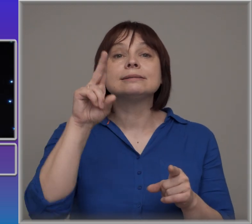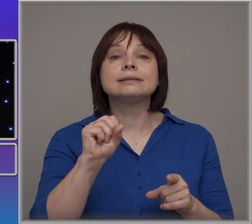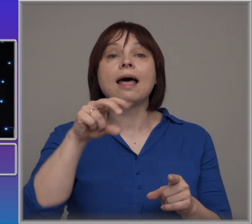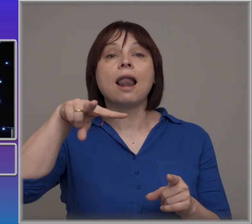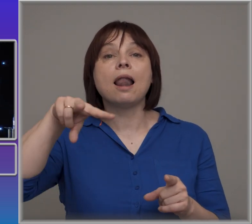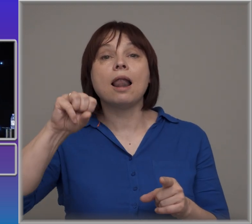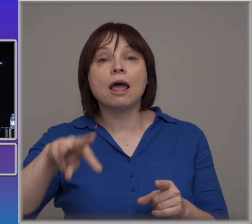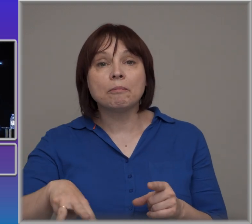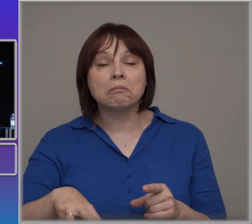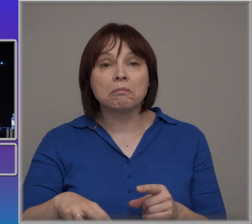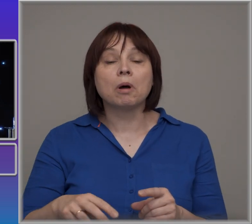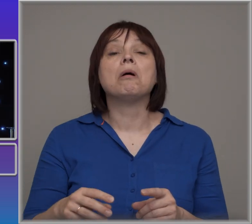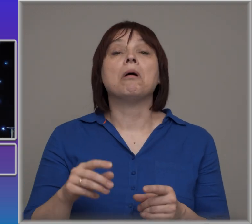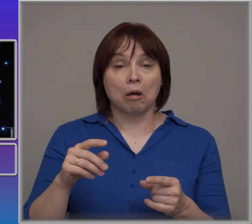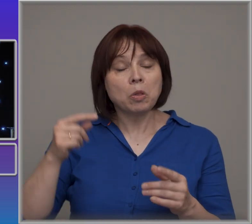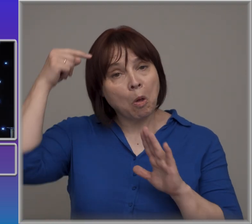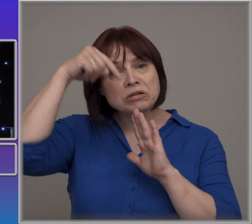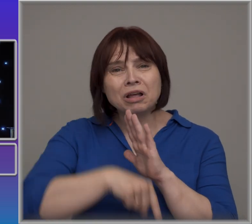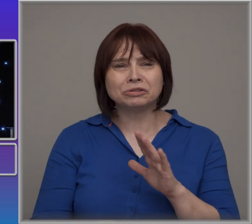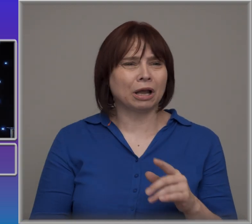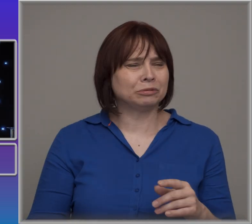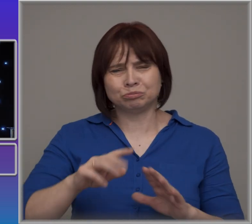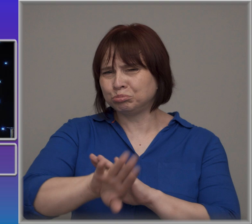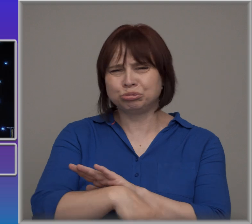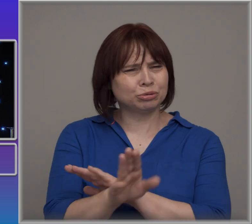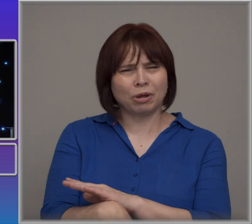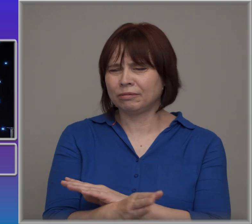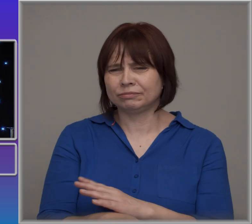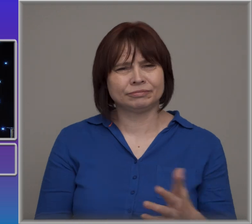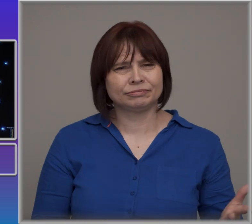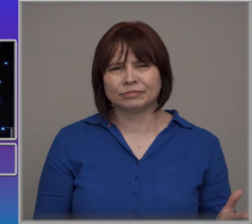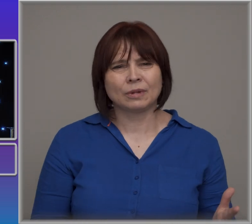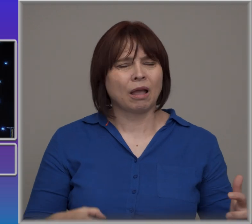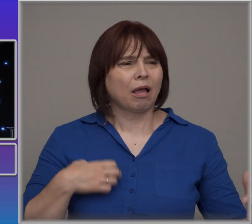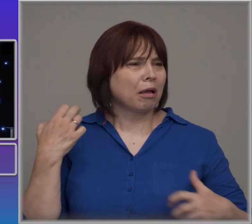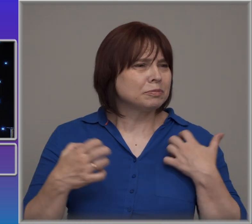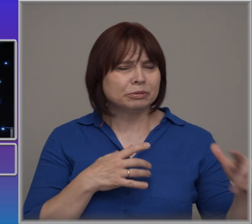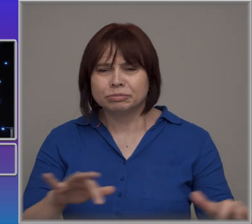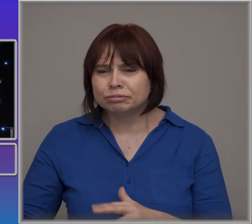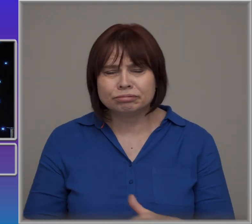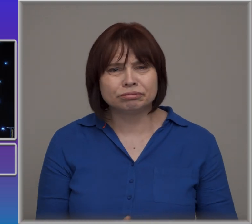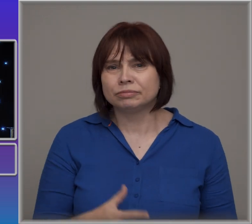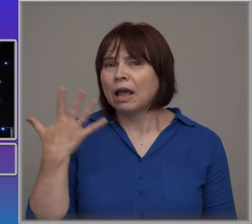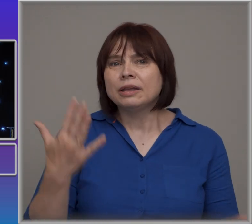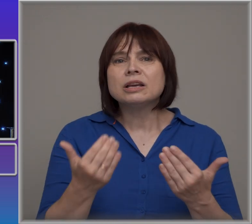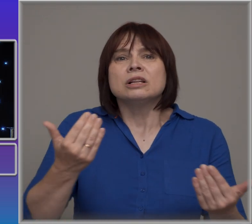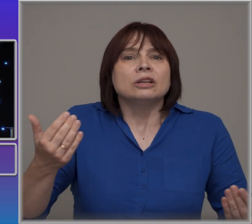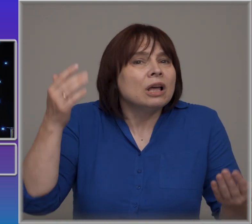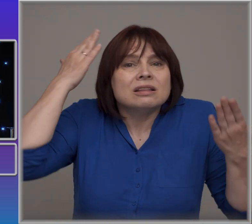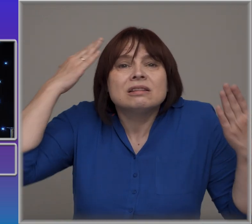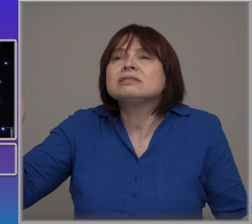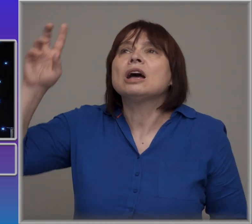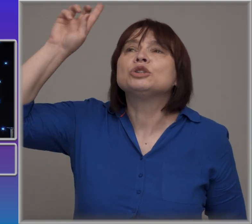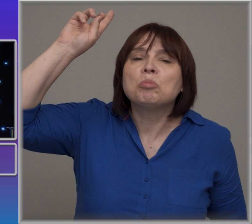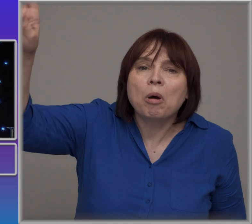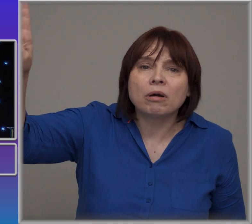на Священное Писание для того, чтобы оно просвещало наши жизни и давало нам правильные направления в нашей судьбе.